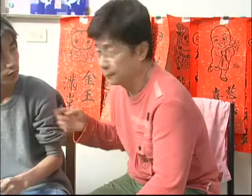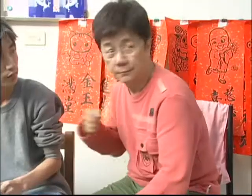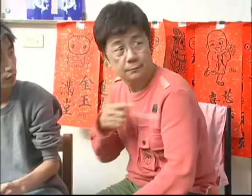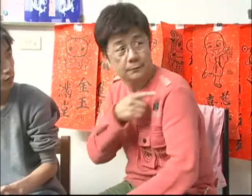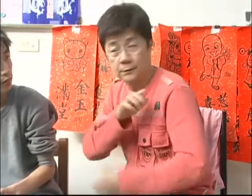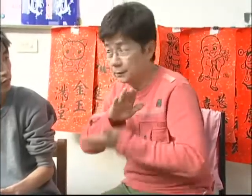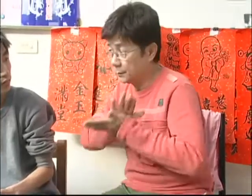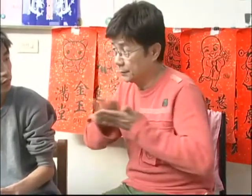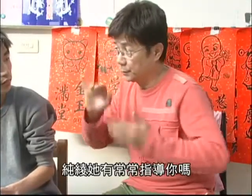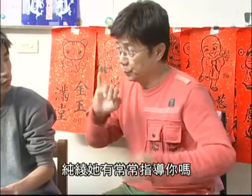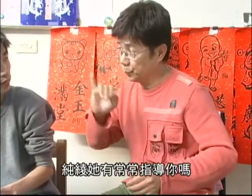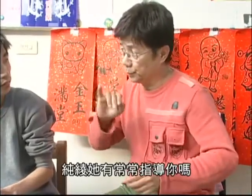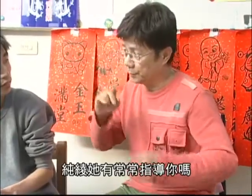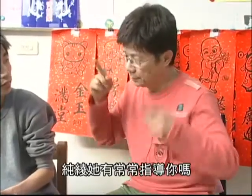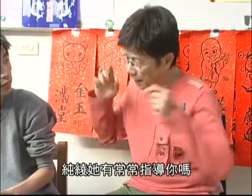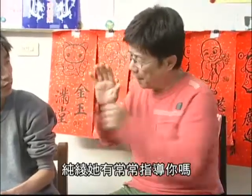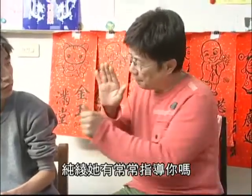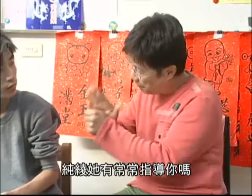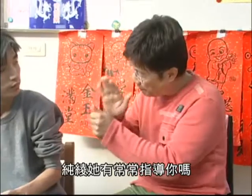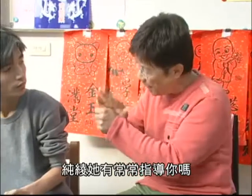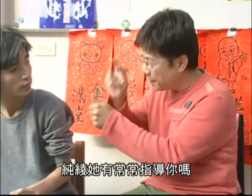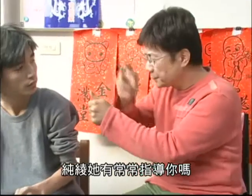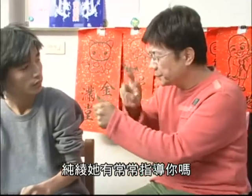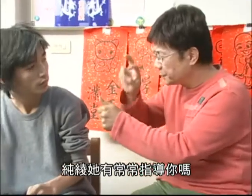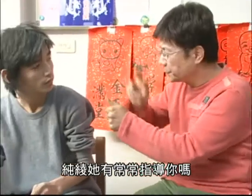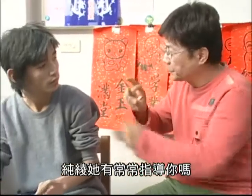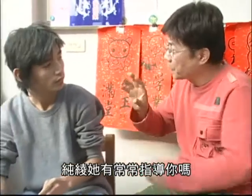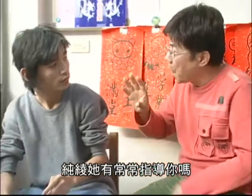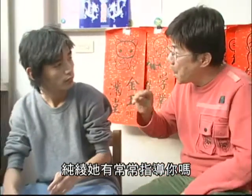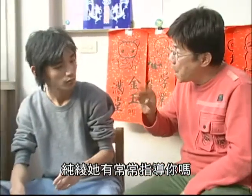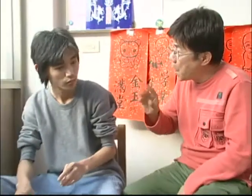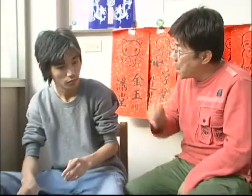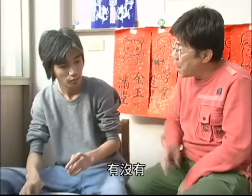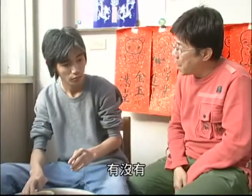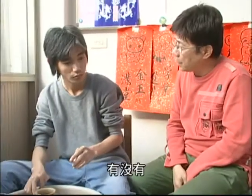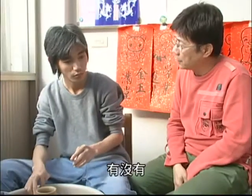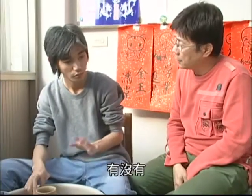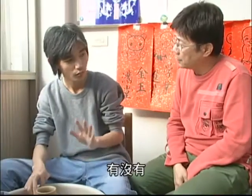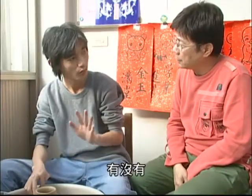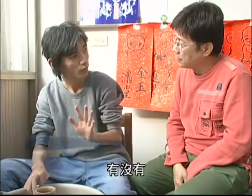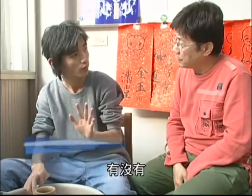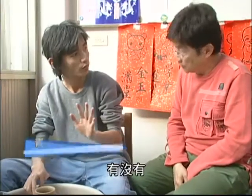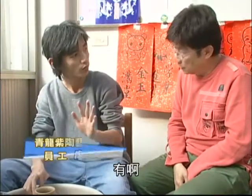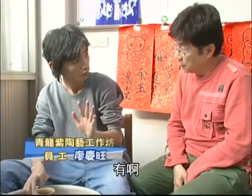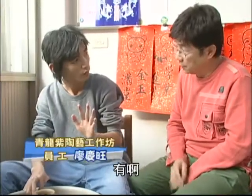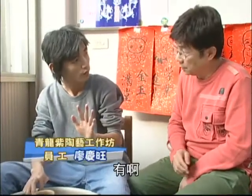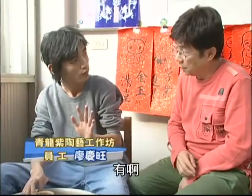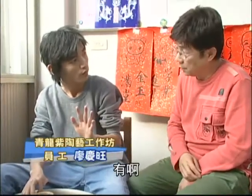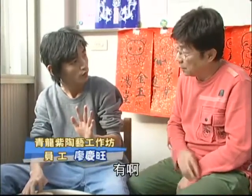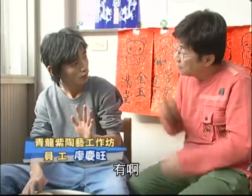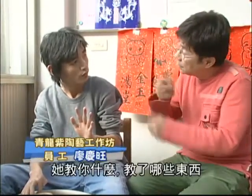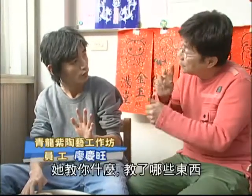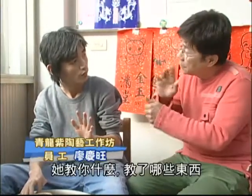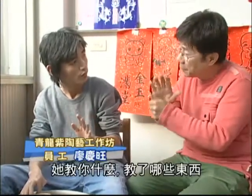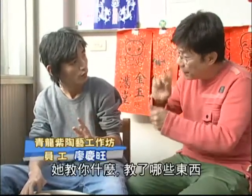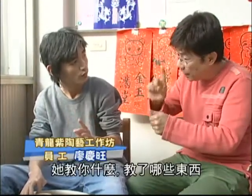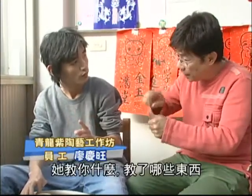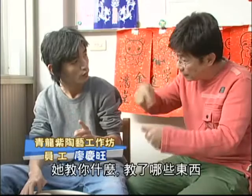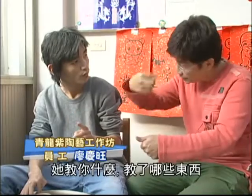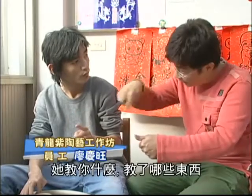了。纯林他有常常指导你吗？有没有？有啊。啊，他教你